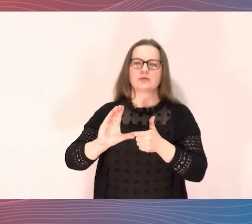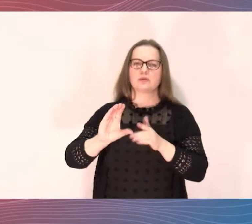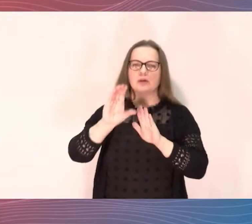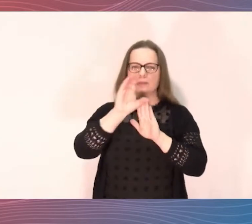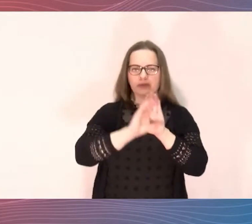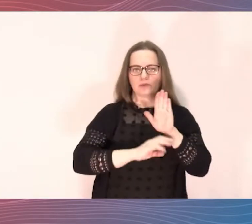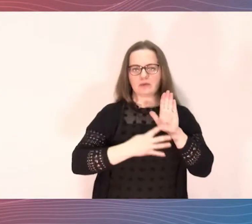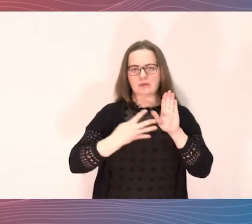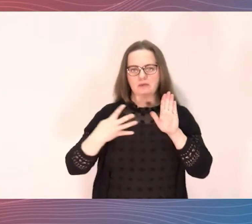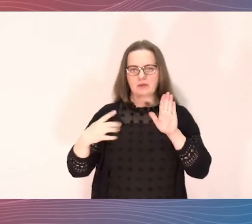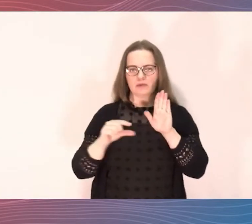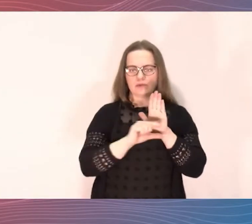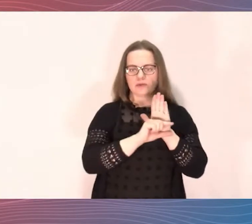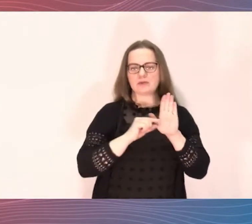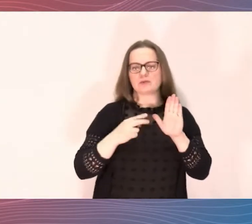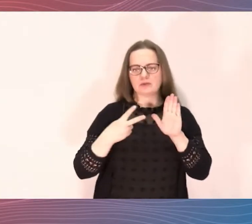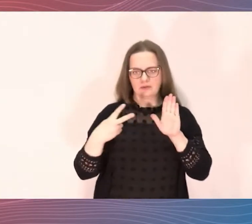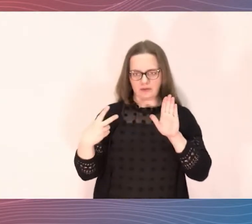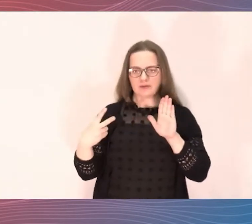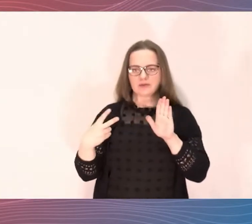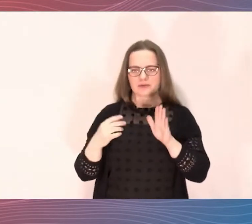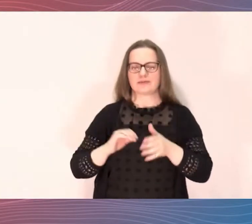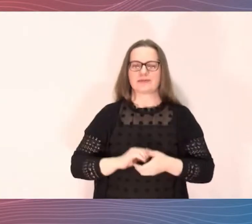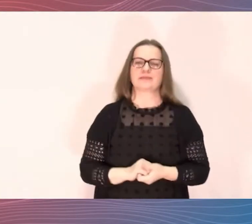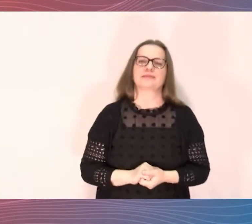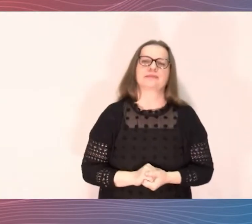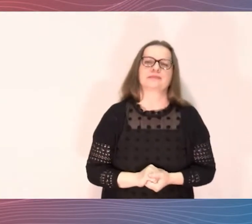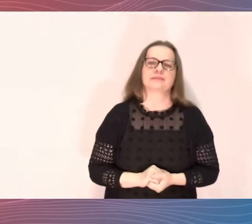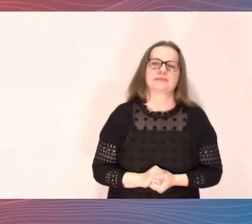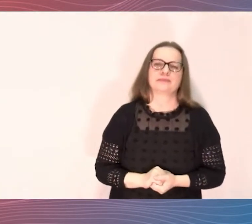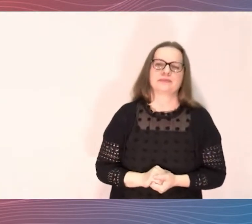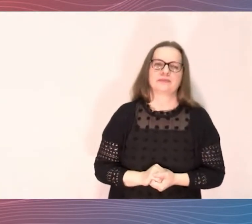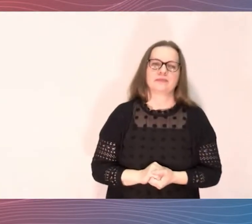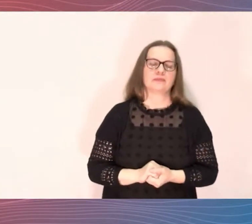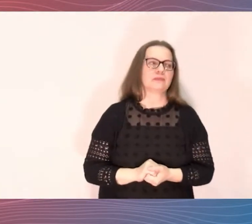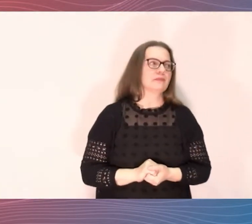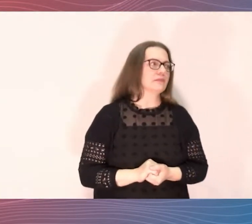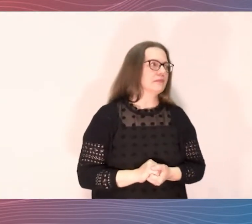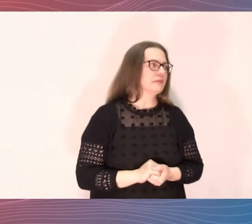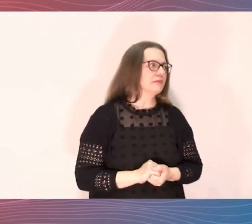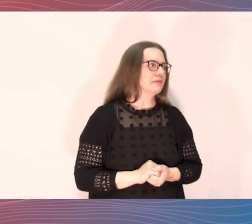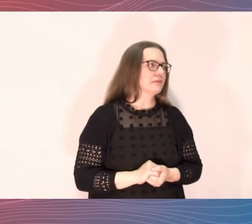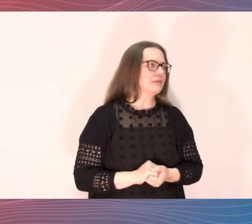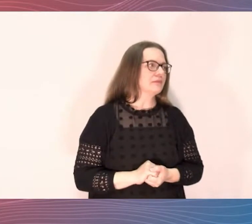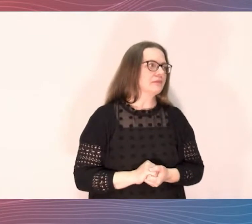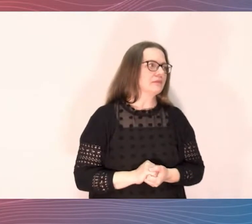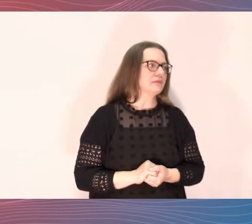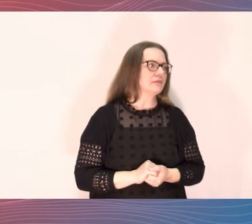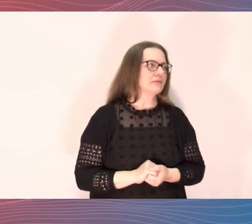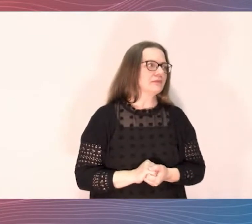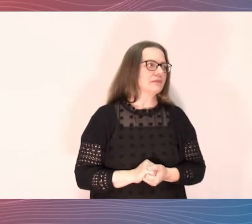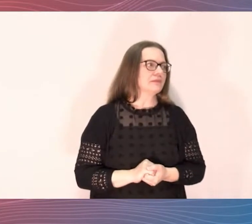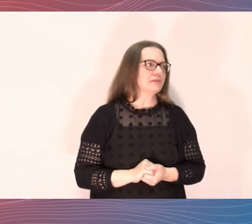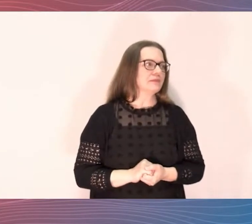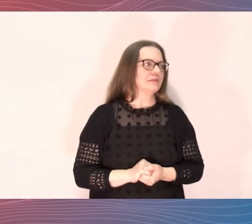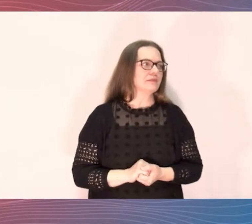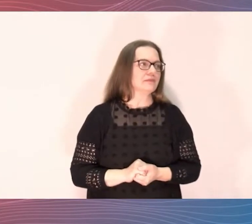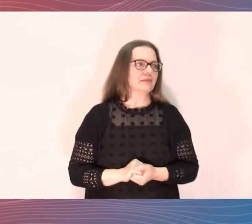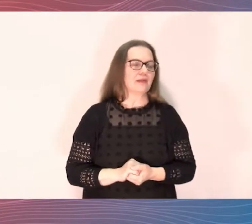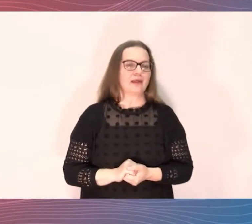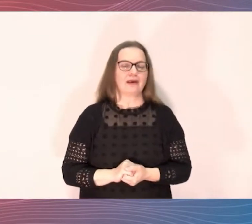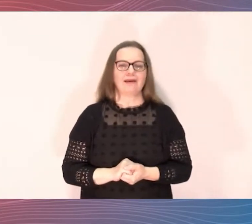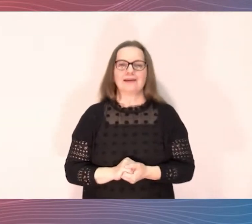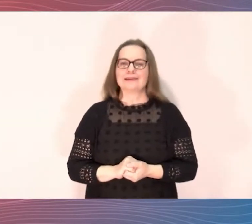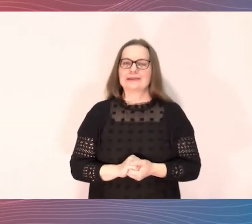Pelo contrário, rejeitamos as coisas que por vergonhosas se ocultam, não andando com astúcia, nem adulterando a palavra de